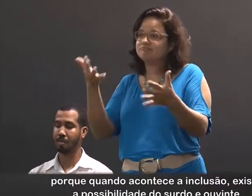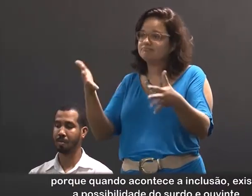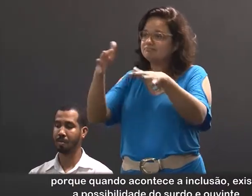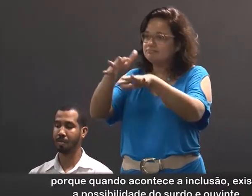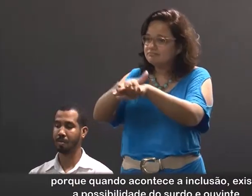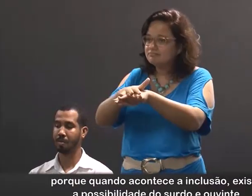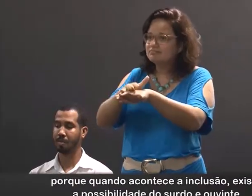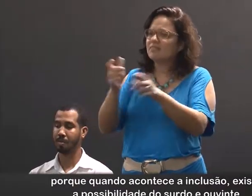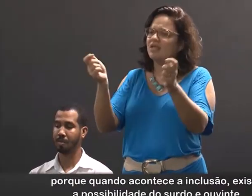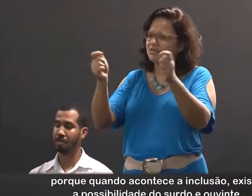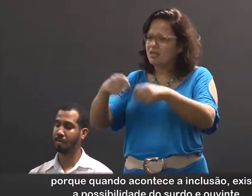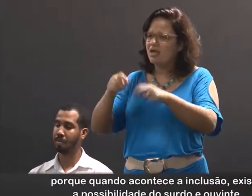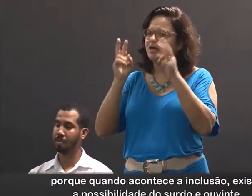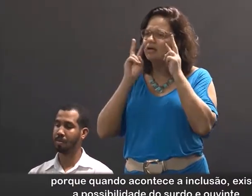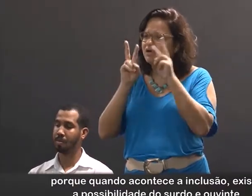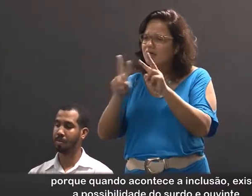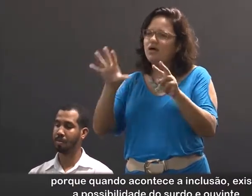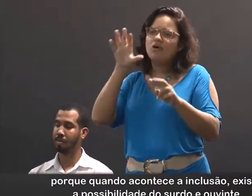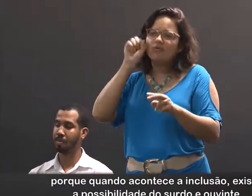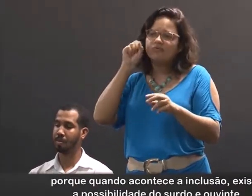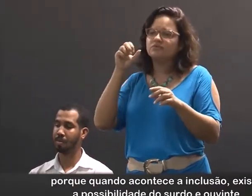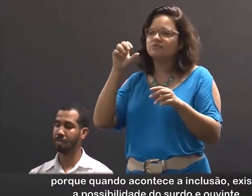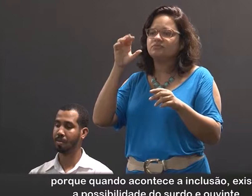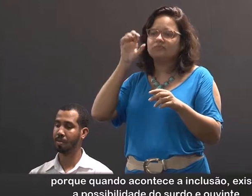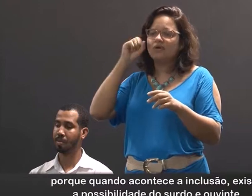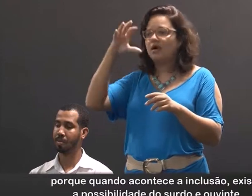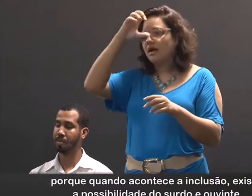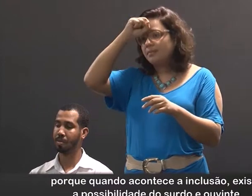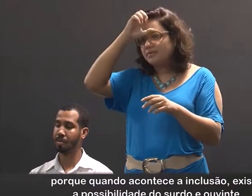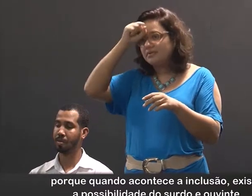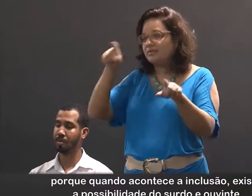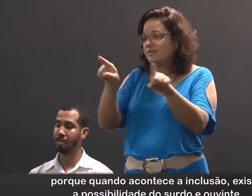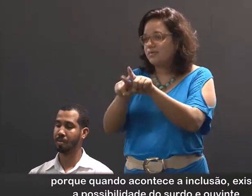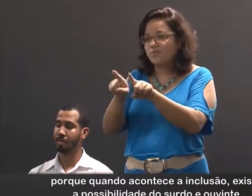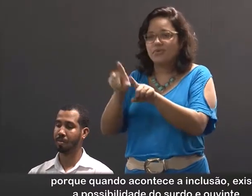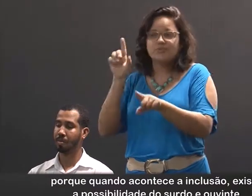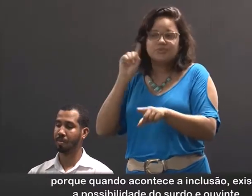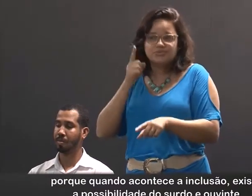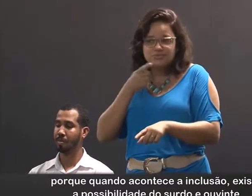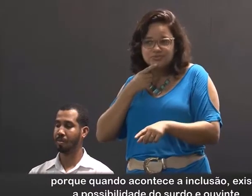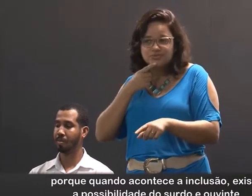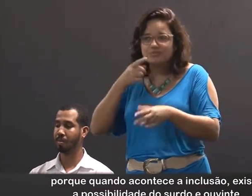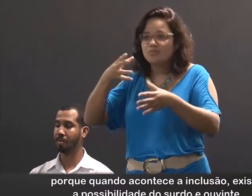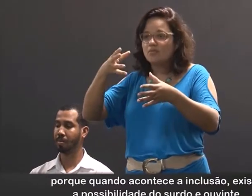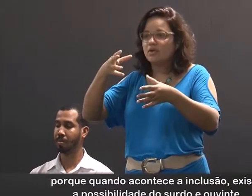quando acontece a inclusão, existe a possibilidade do surdo e do ouvinte